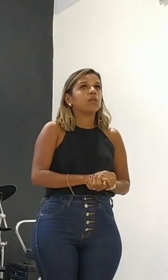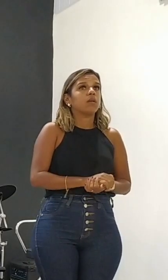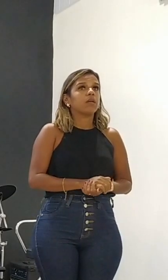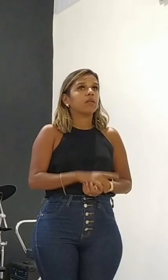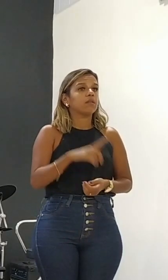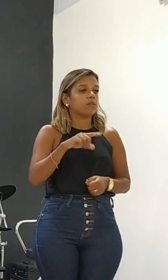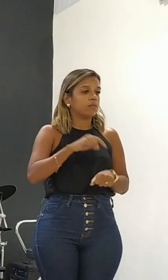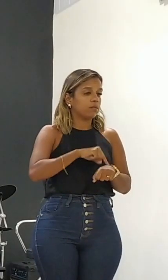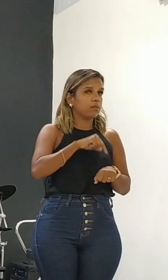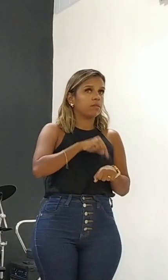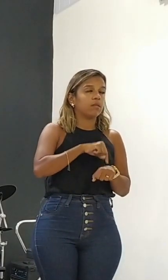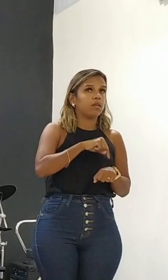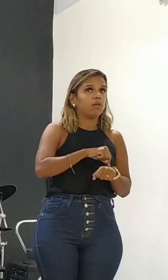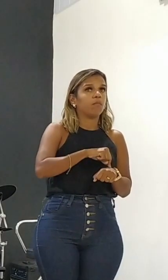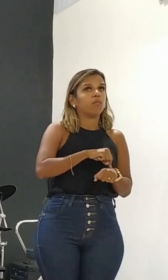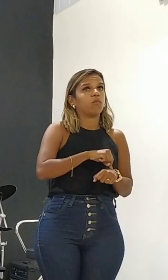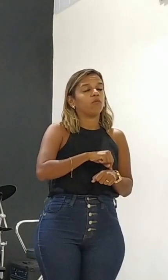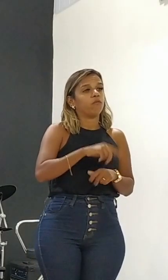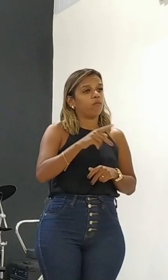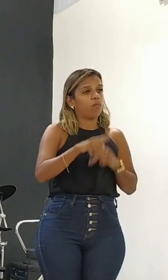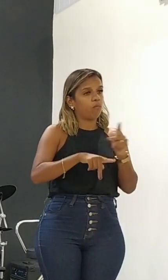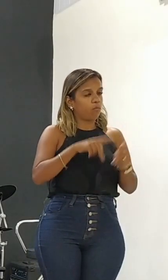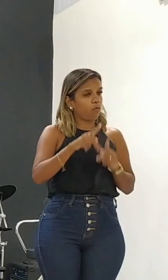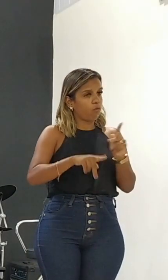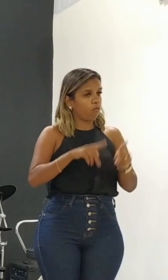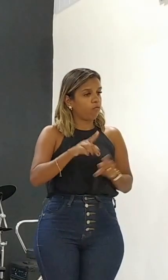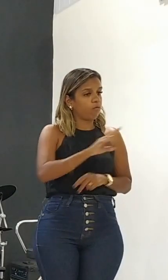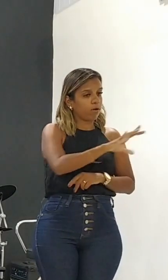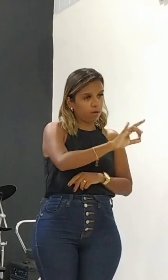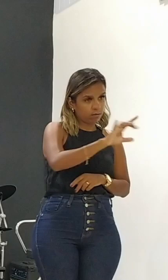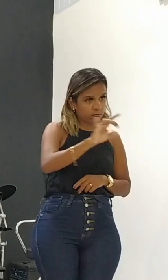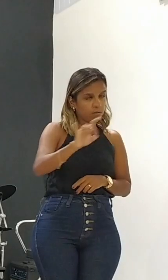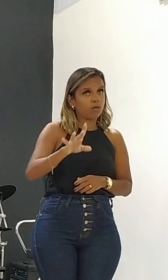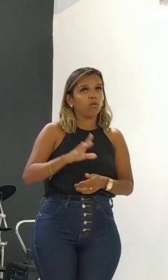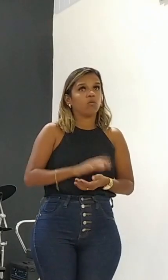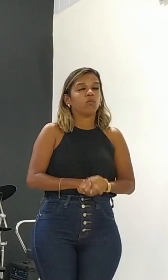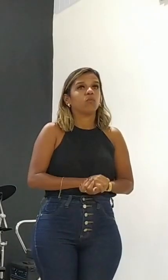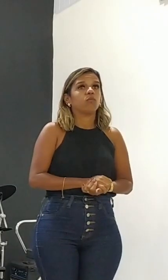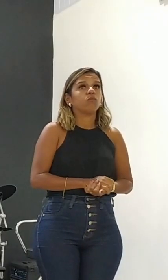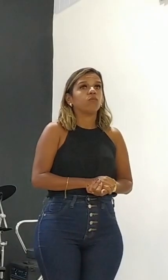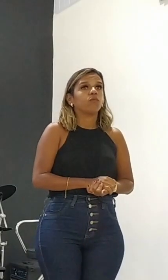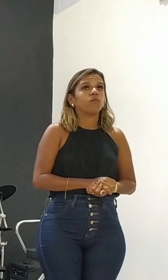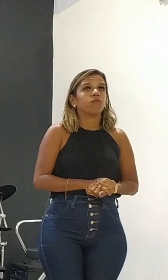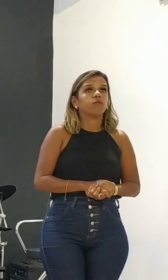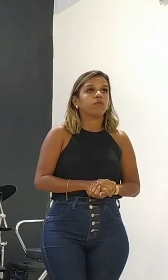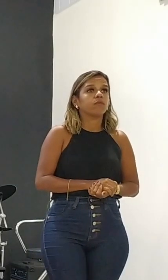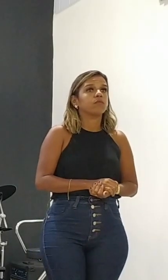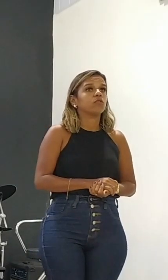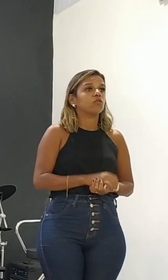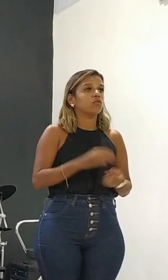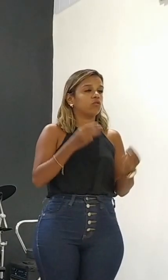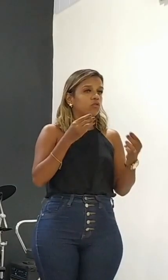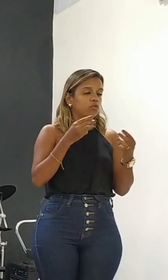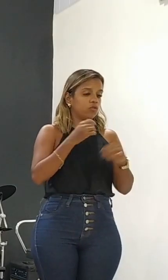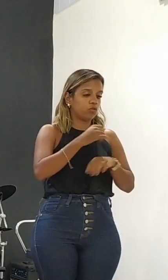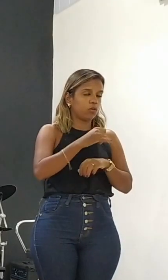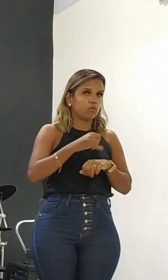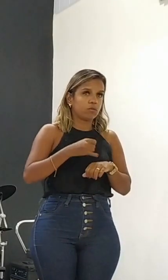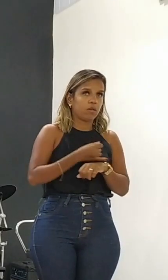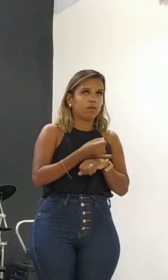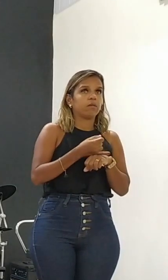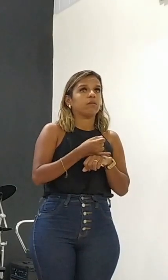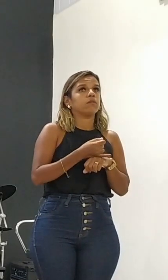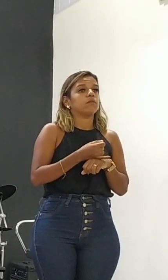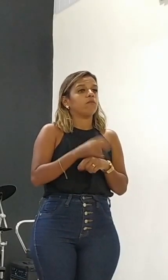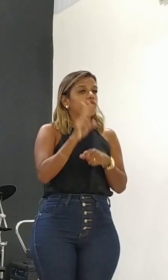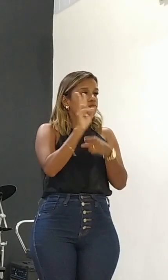tempo disse ao povo: cada um com o seu moço fique em Jerusalém, para que de noite nos sirva